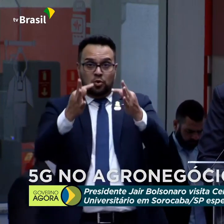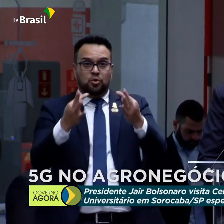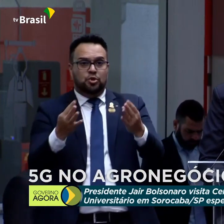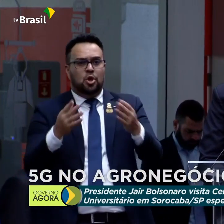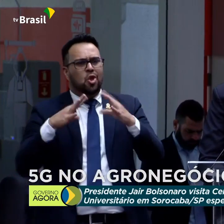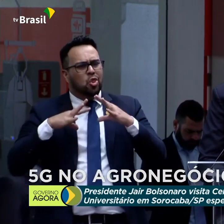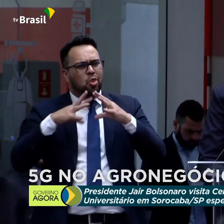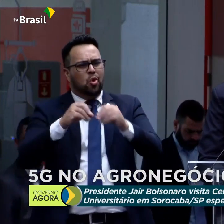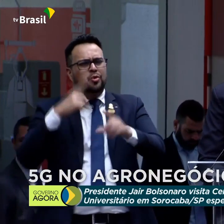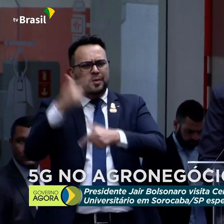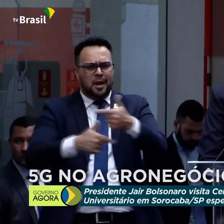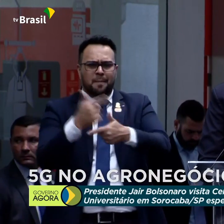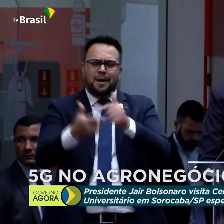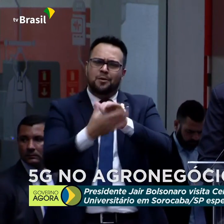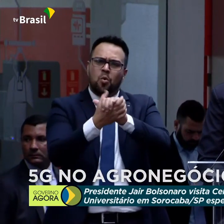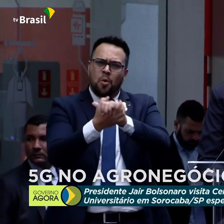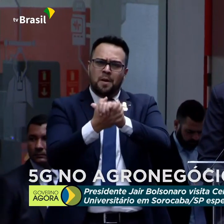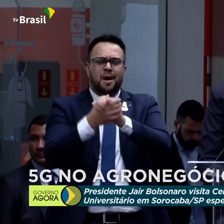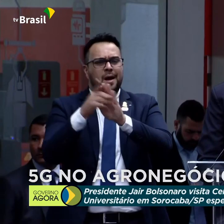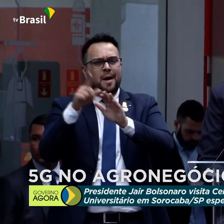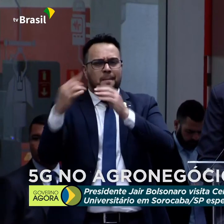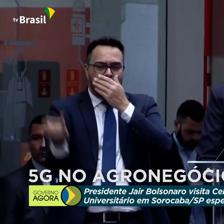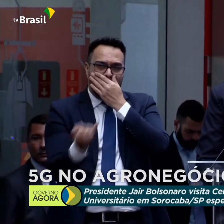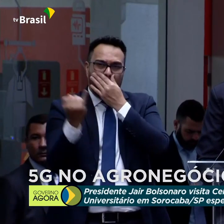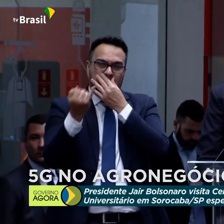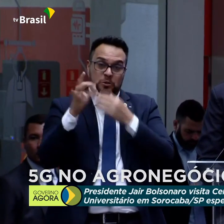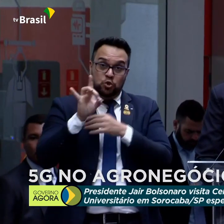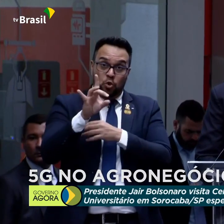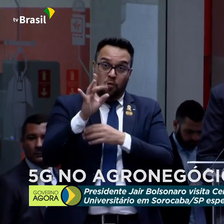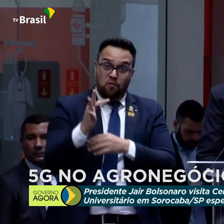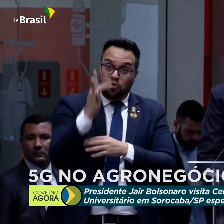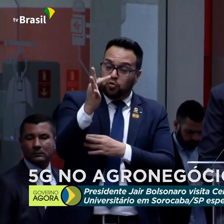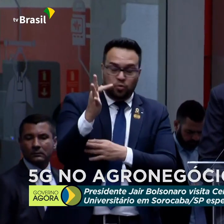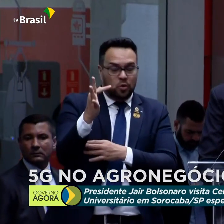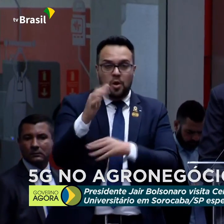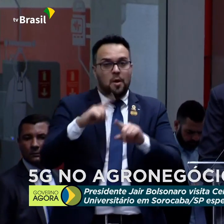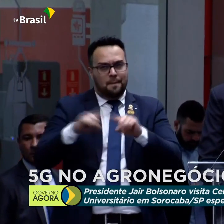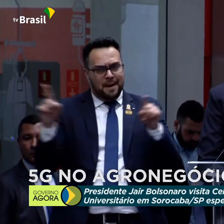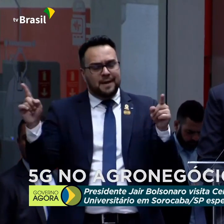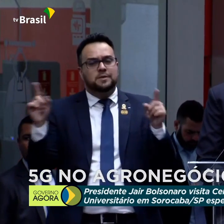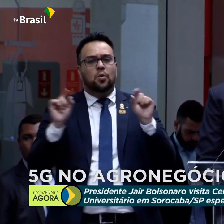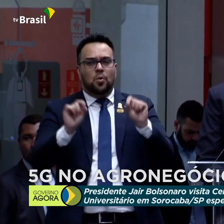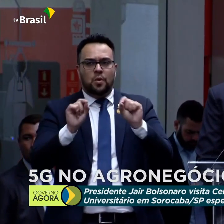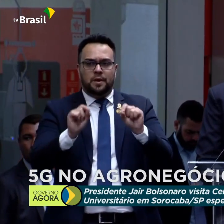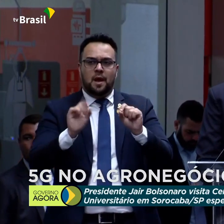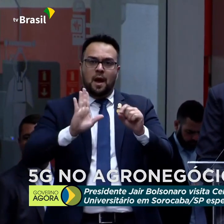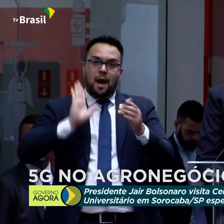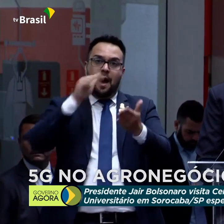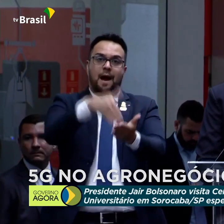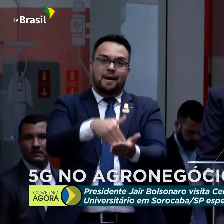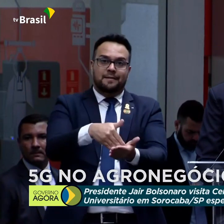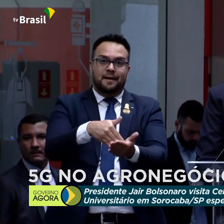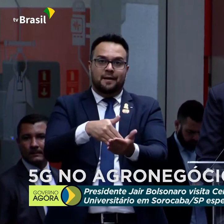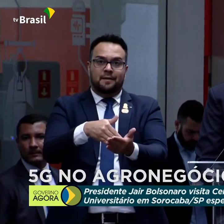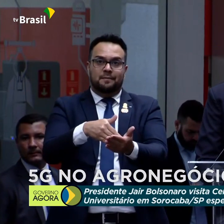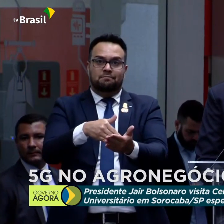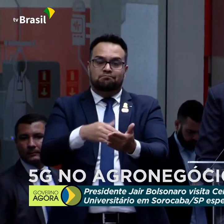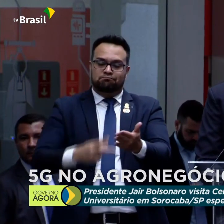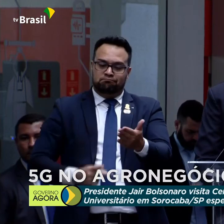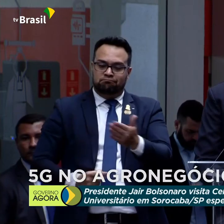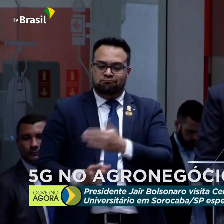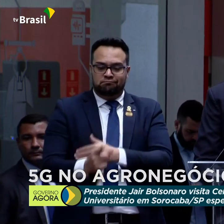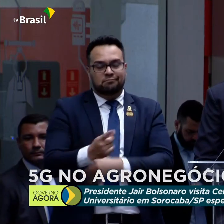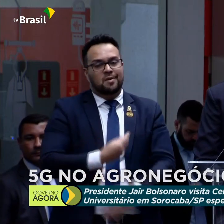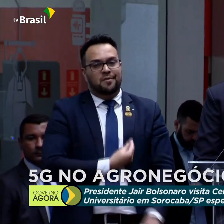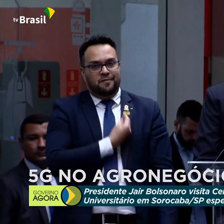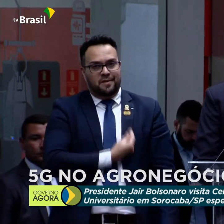nesse momento, é muito importante, não apenas para o nosso futuro, obviamente, para até a nossa sobrevivência.